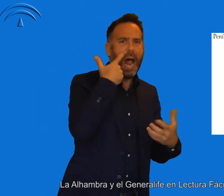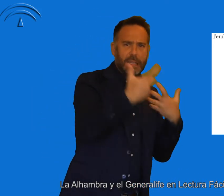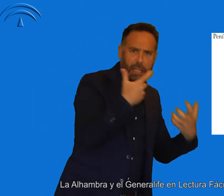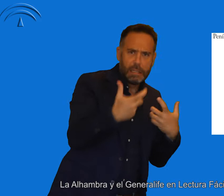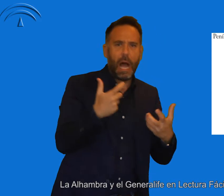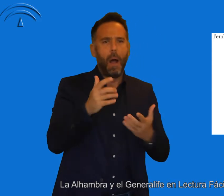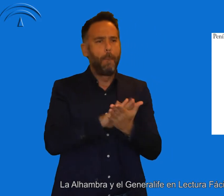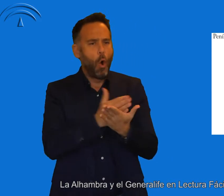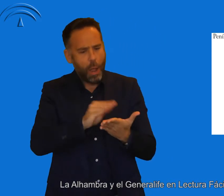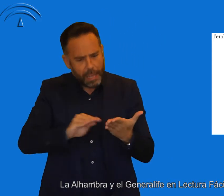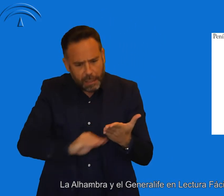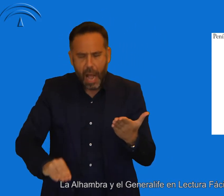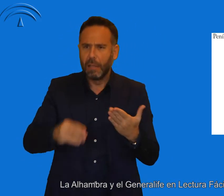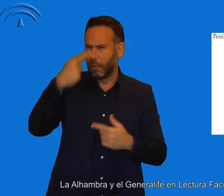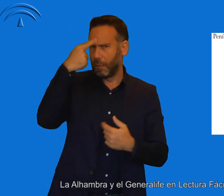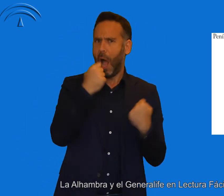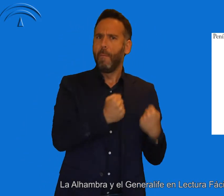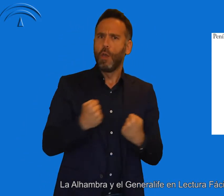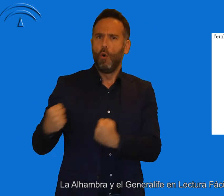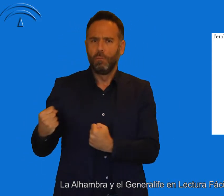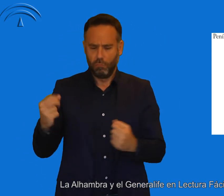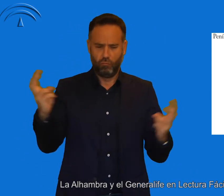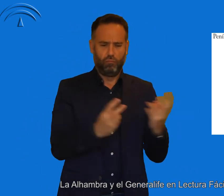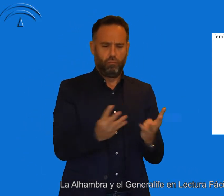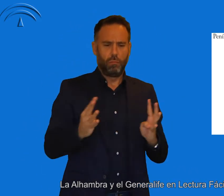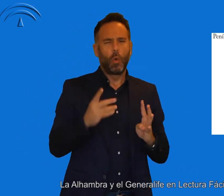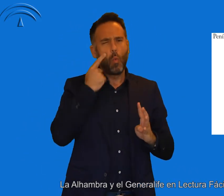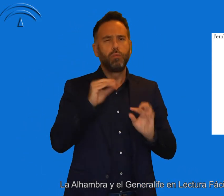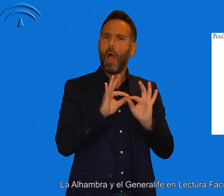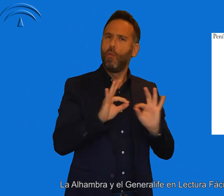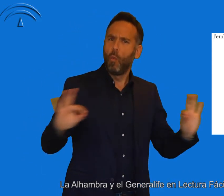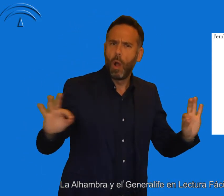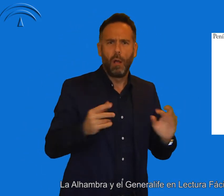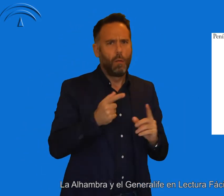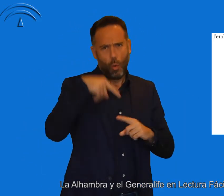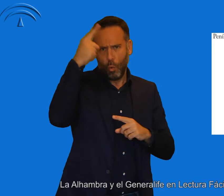sabios, artistas y poetas y destacaron por sus costumbres refinadas.